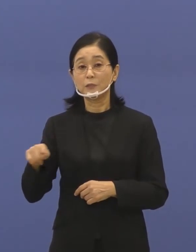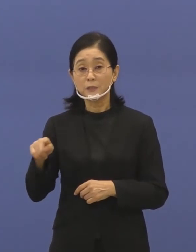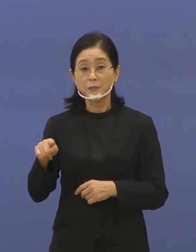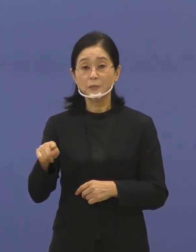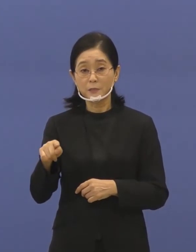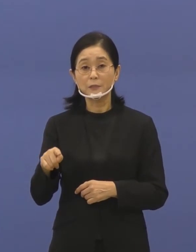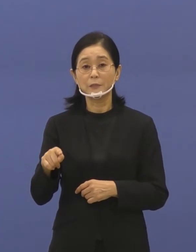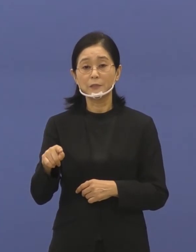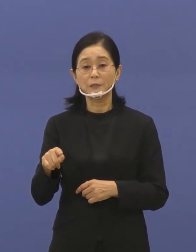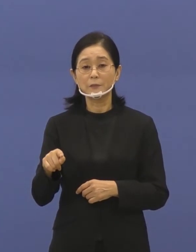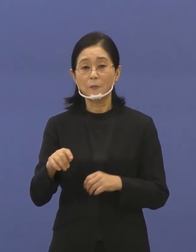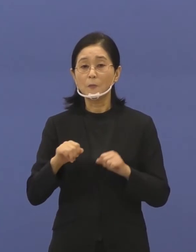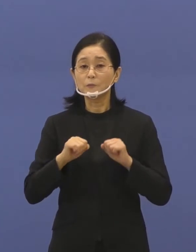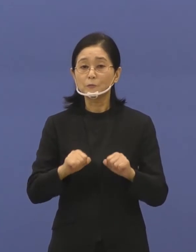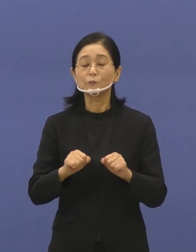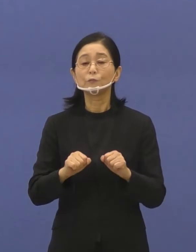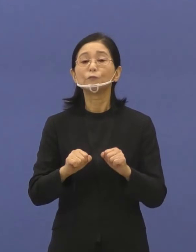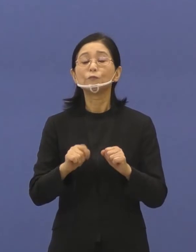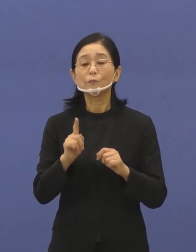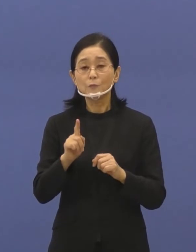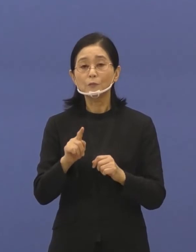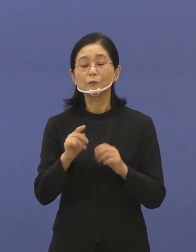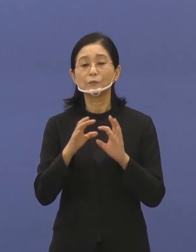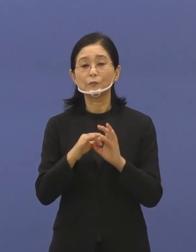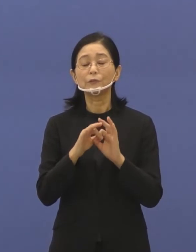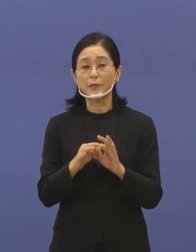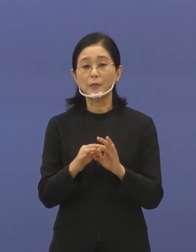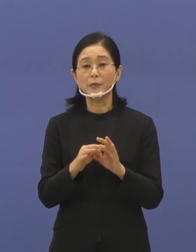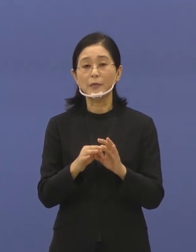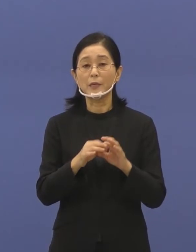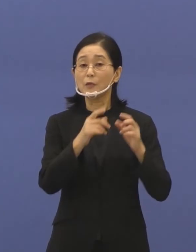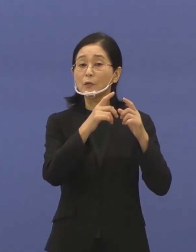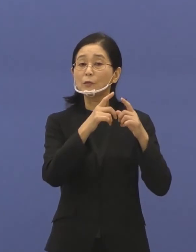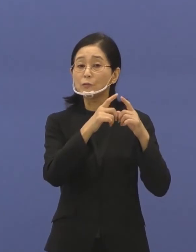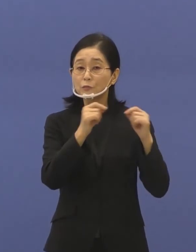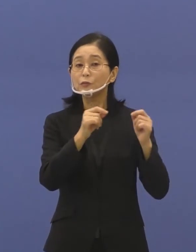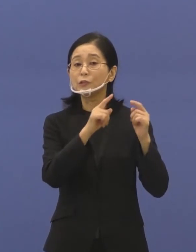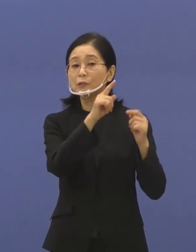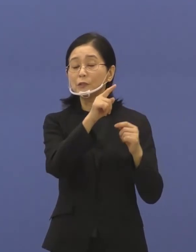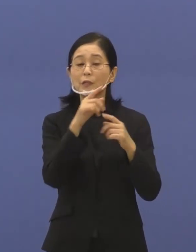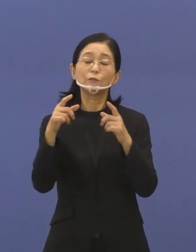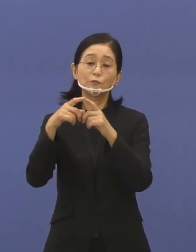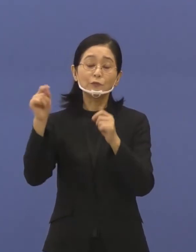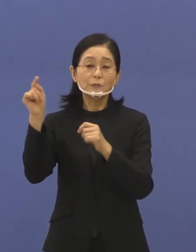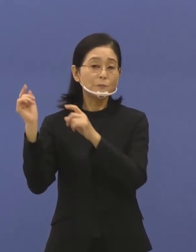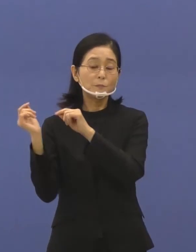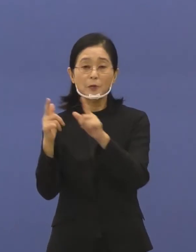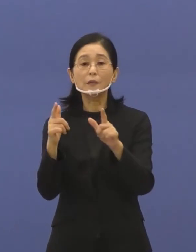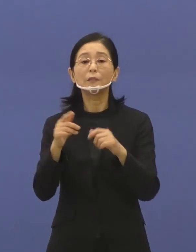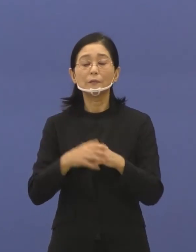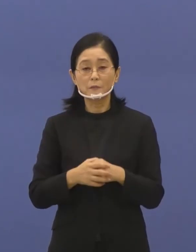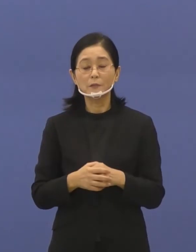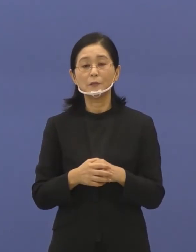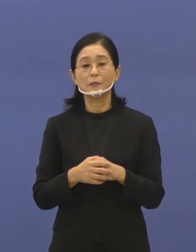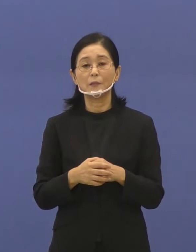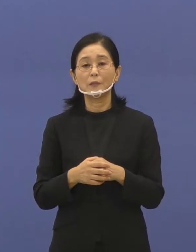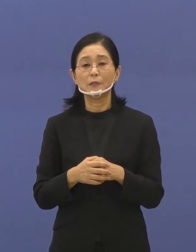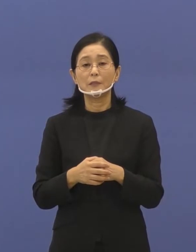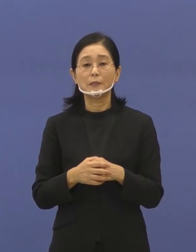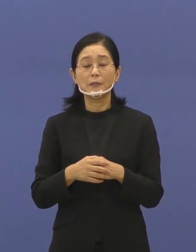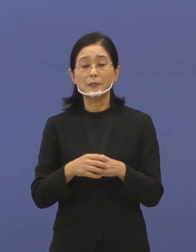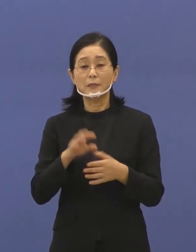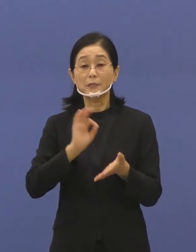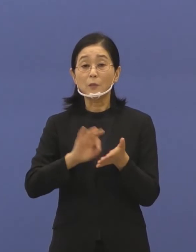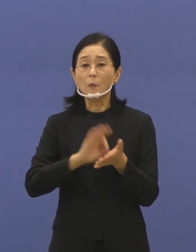ですけれども、まあ、先日 の文科省の概算要求では関連予算が2倍つけられた